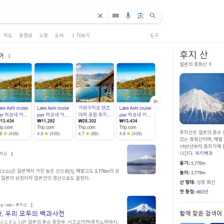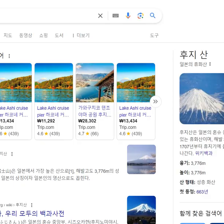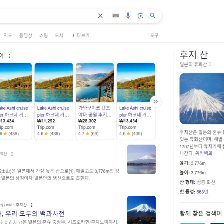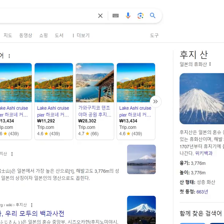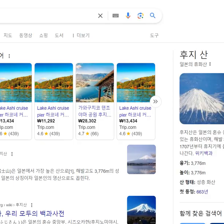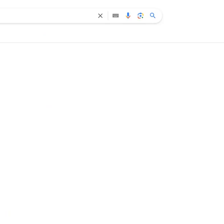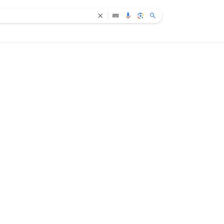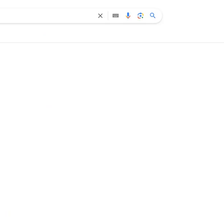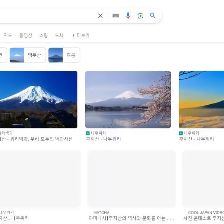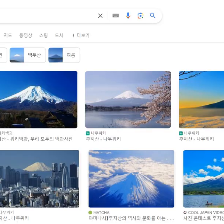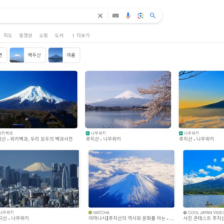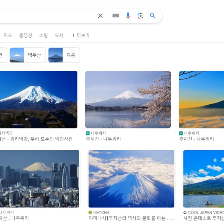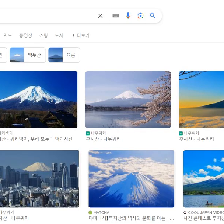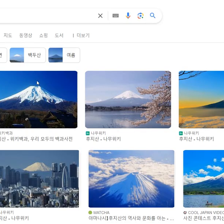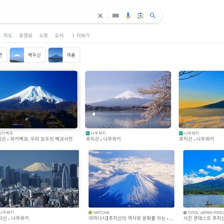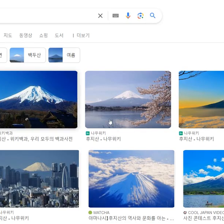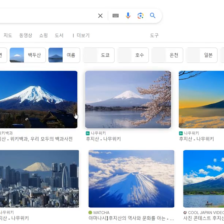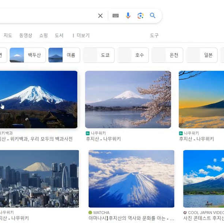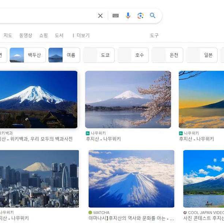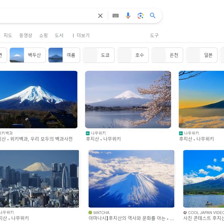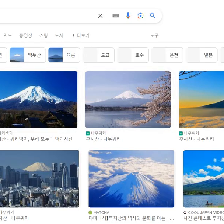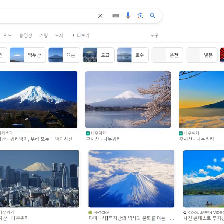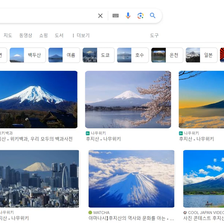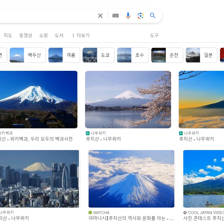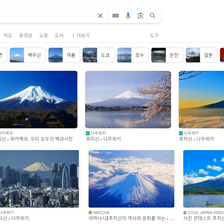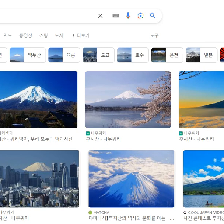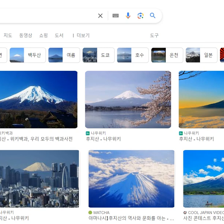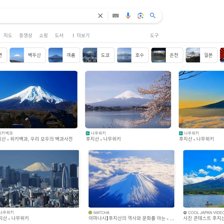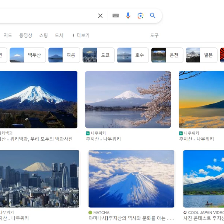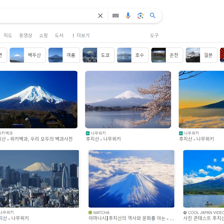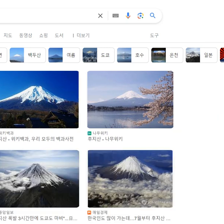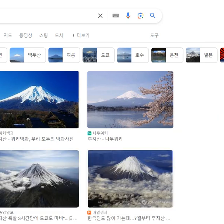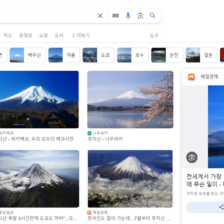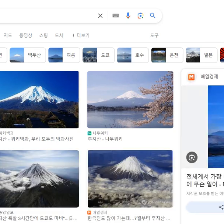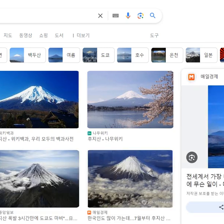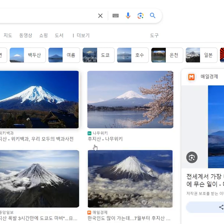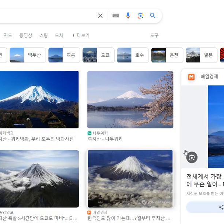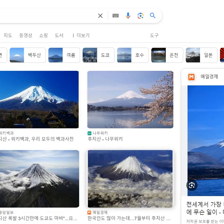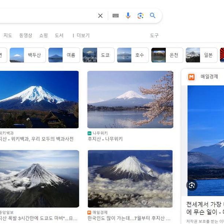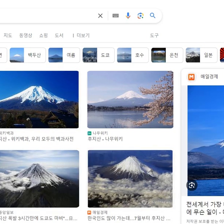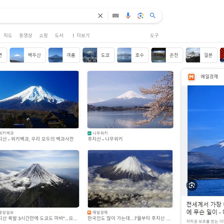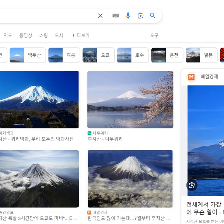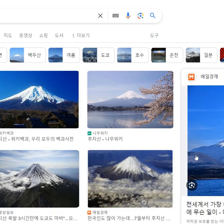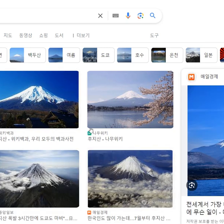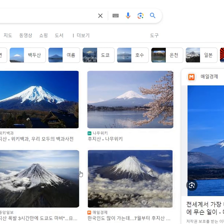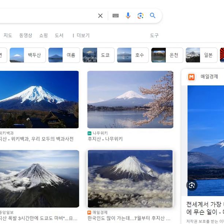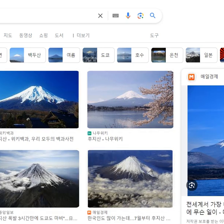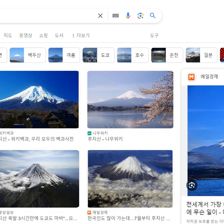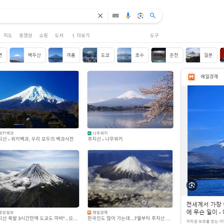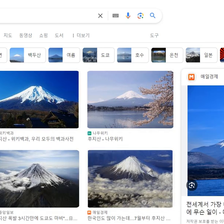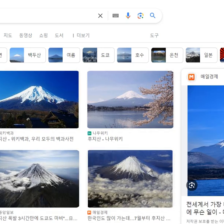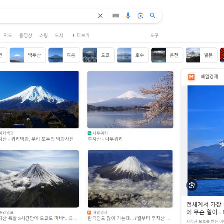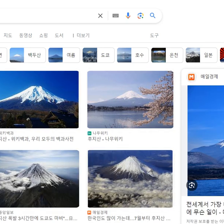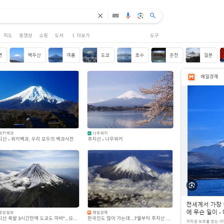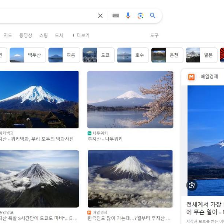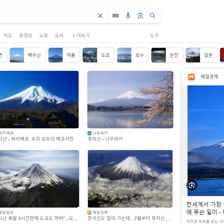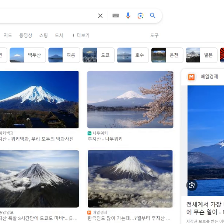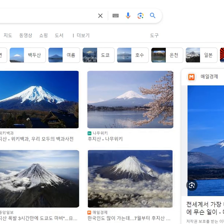뭐 겨울은 아예 못 올라가고 7, 8월만 등산할 수 있거든요. 얘는 3,000m급이